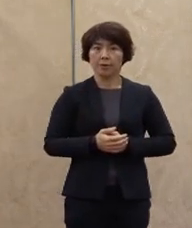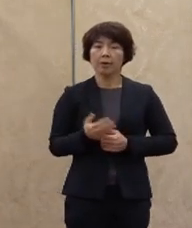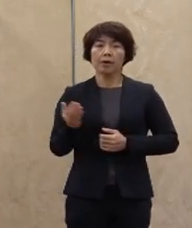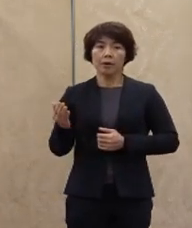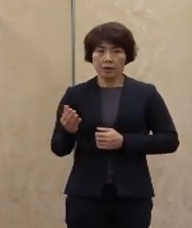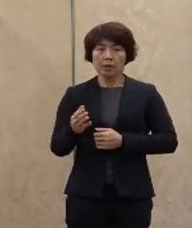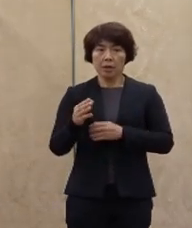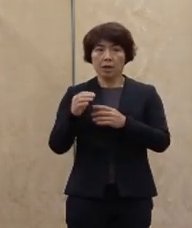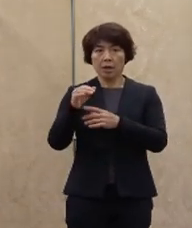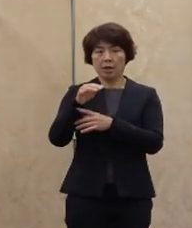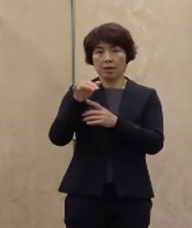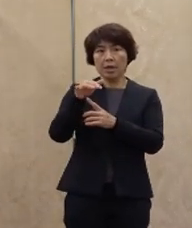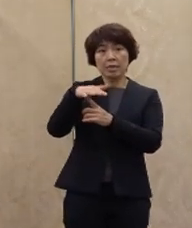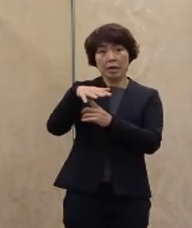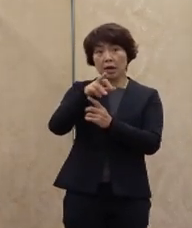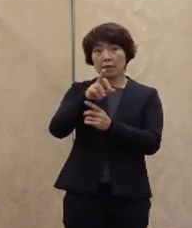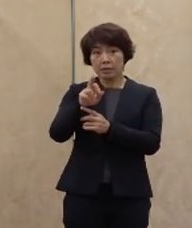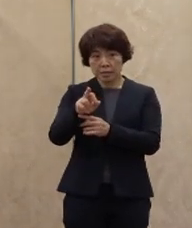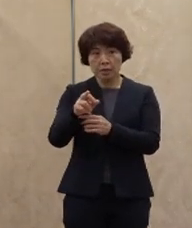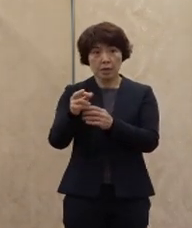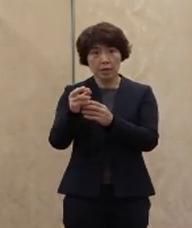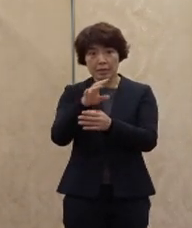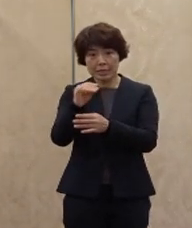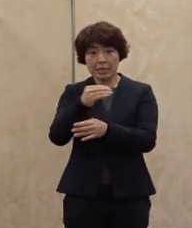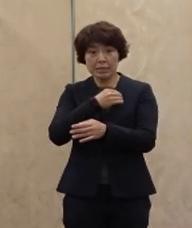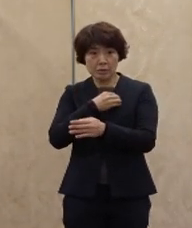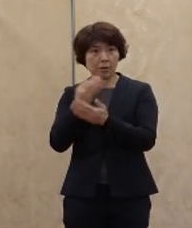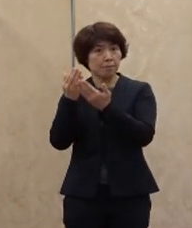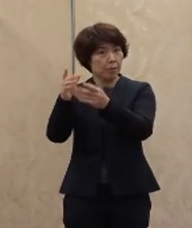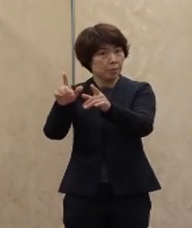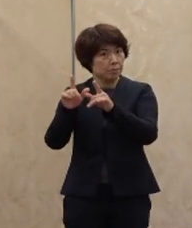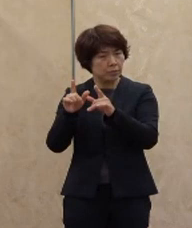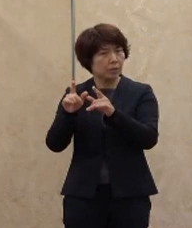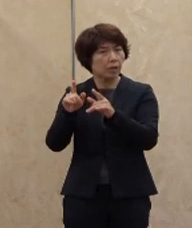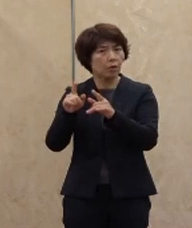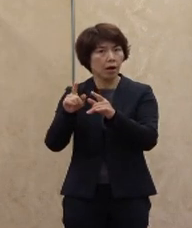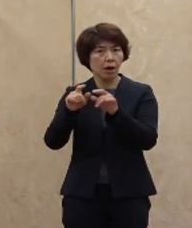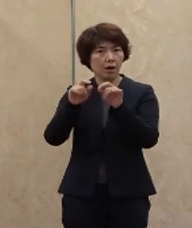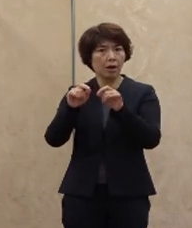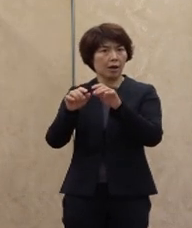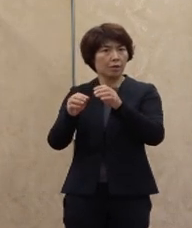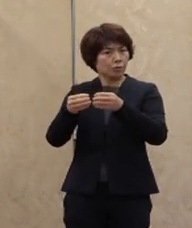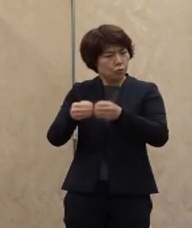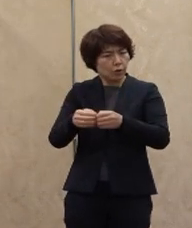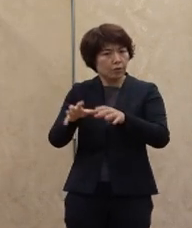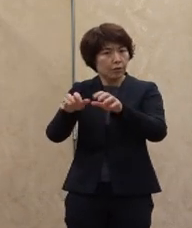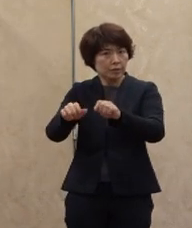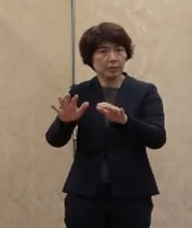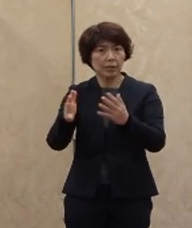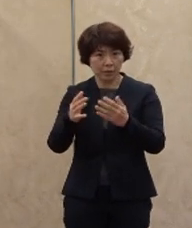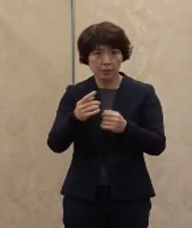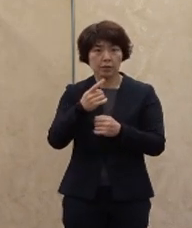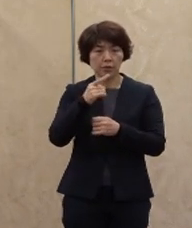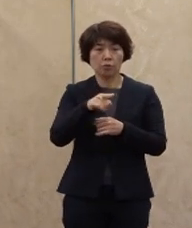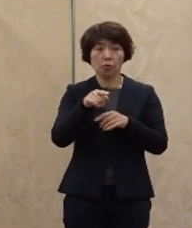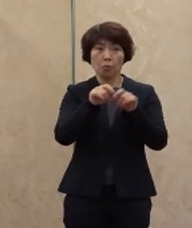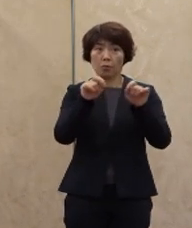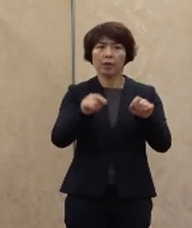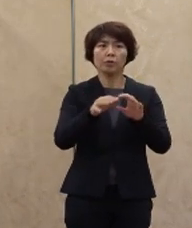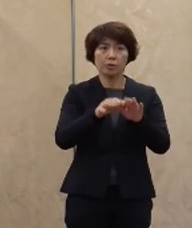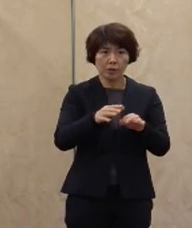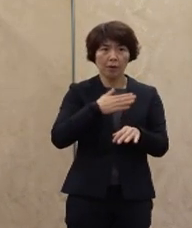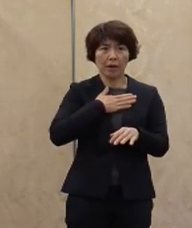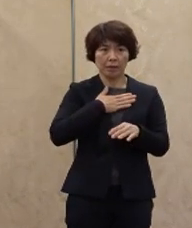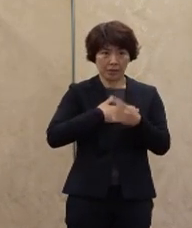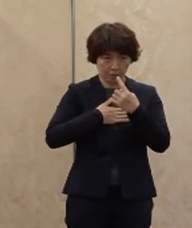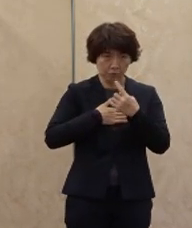その柳瀬議員の問答のやり取りまで詳細は把握してませんが、その問題意識については把握してますし、理解をし